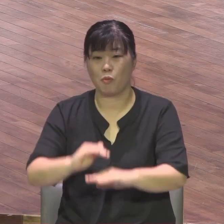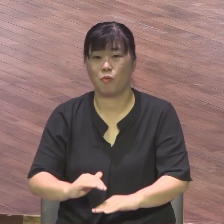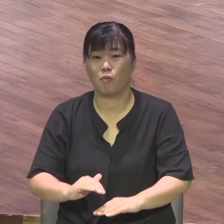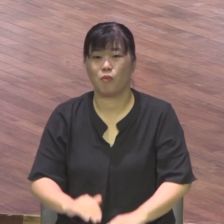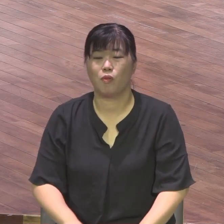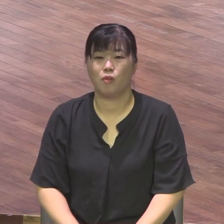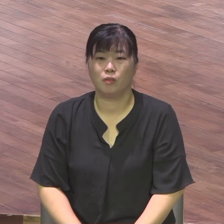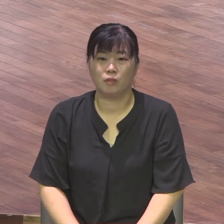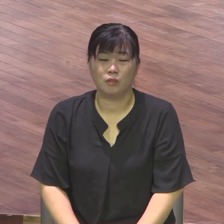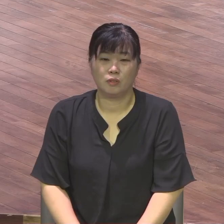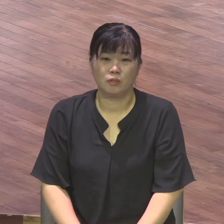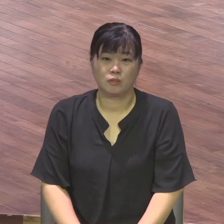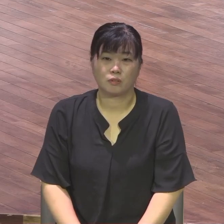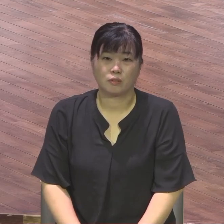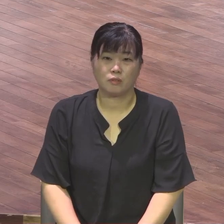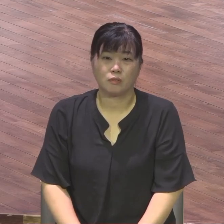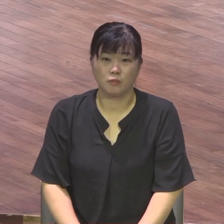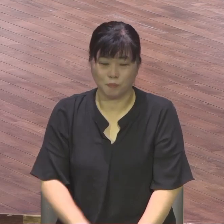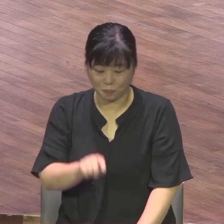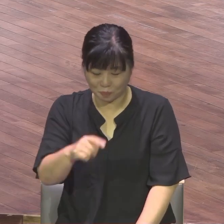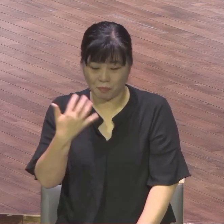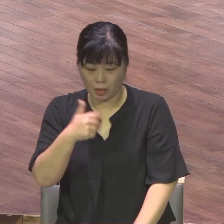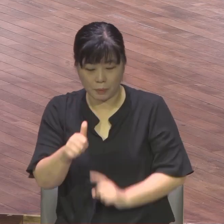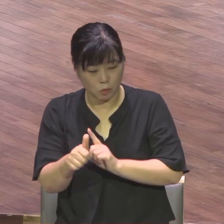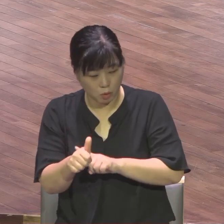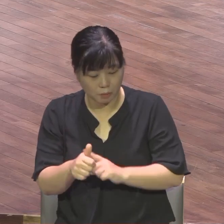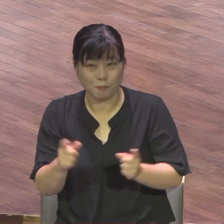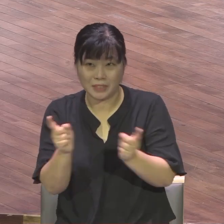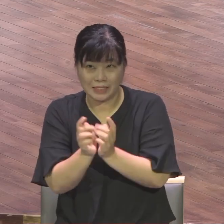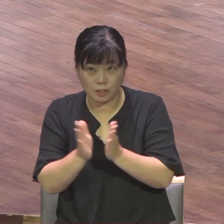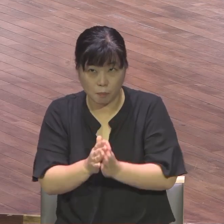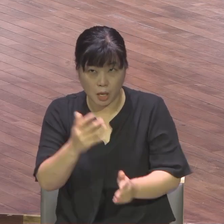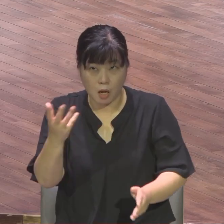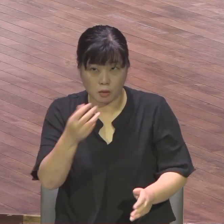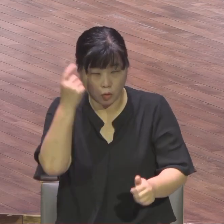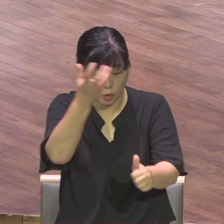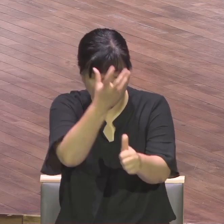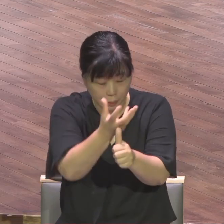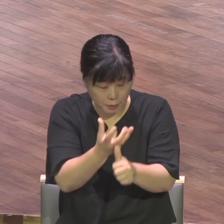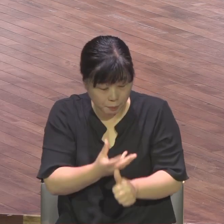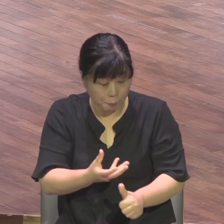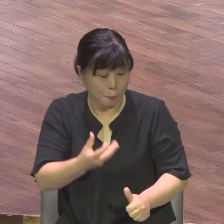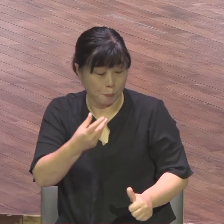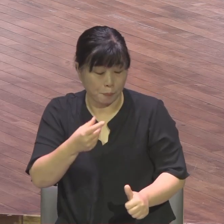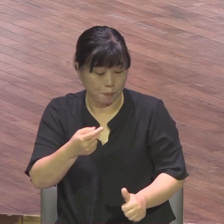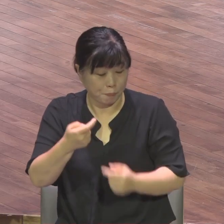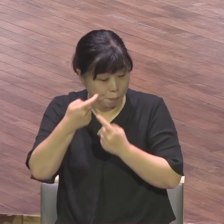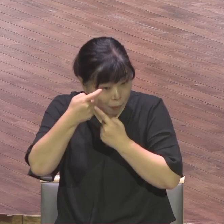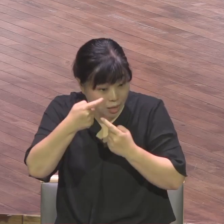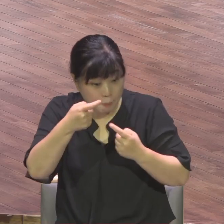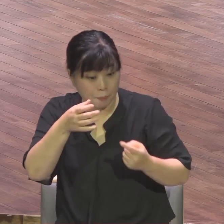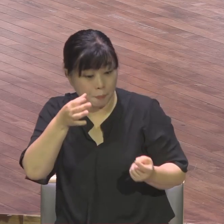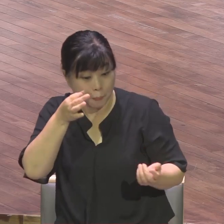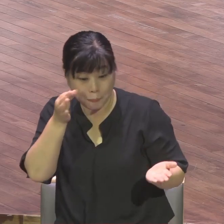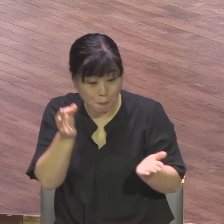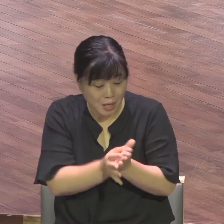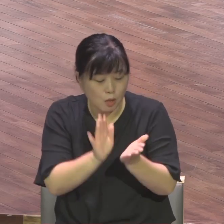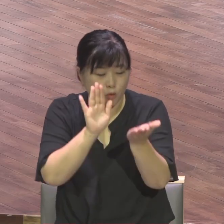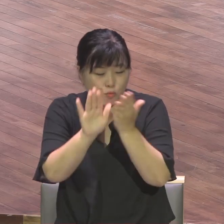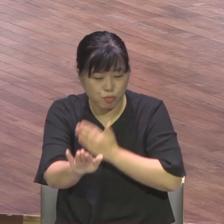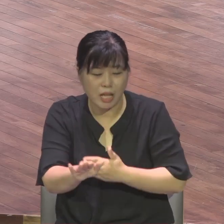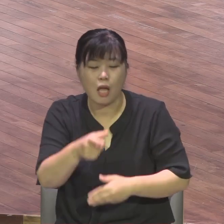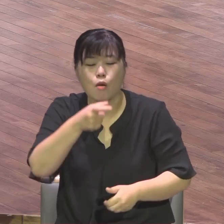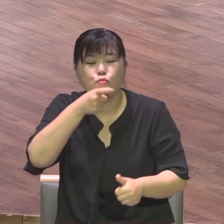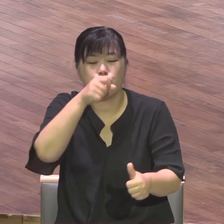세례를 베풉니다. 이들은 베드로에게 며칠 더 머물기를 그렇게 청하는데 그